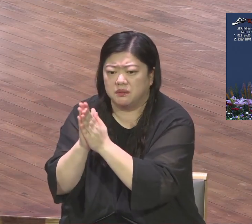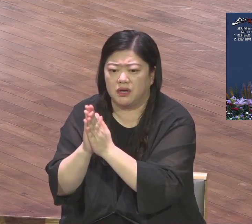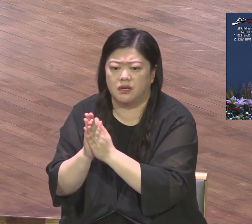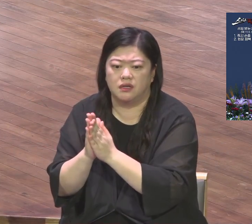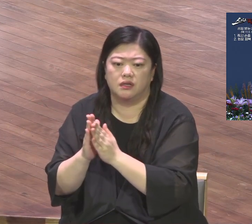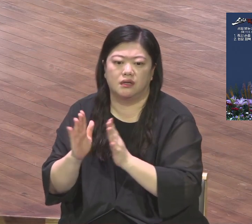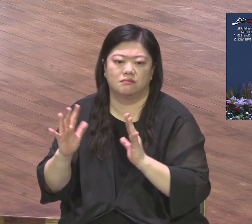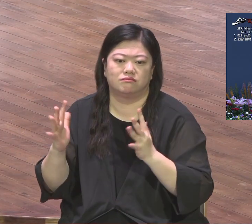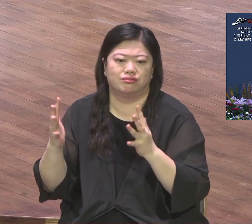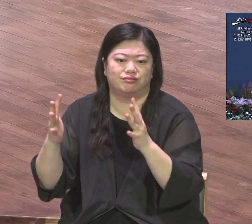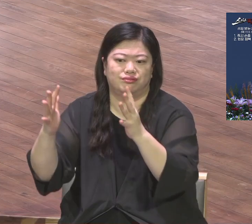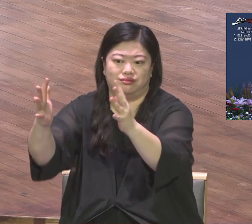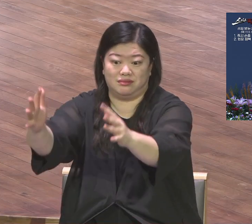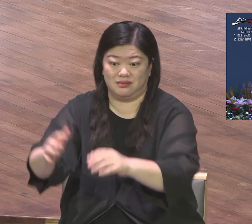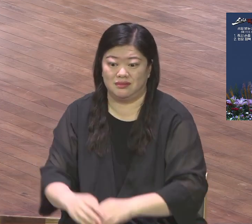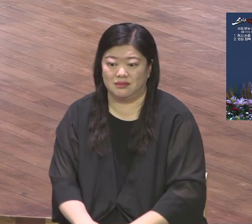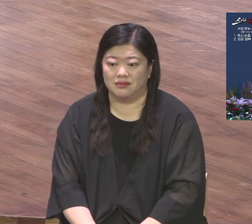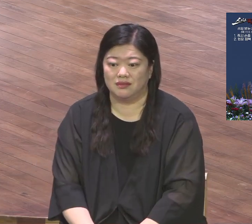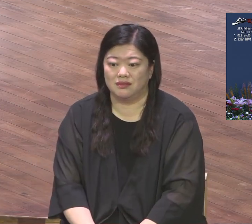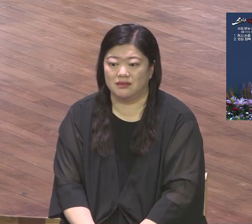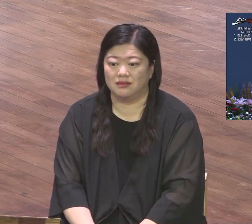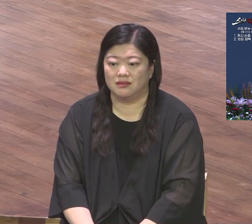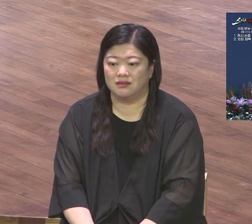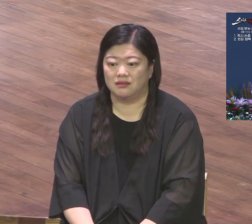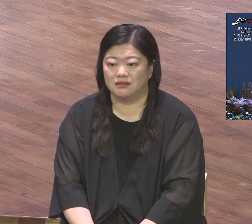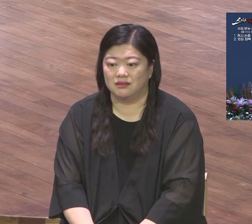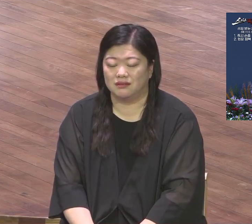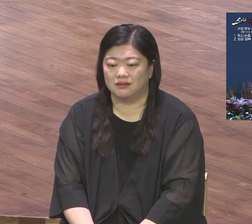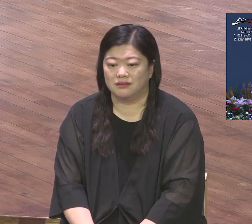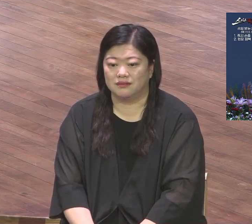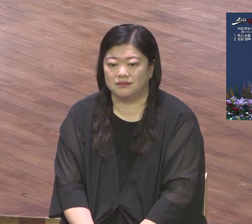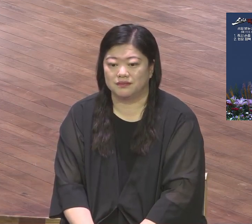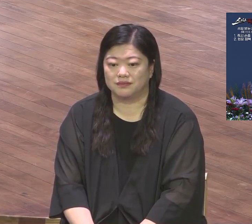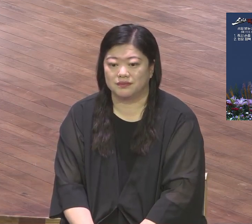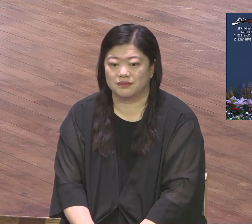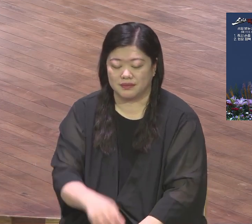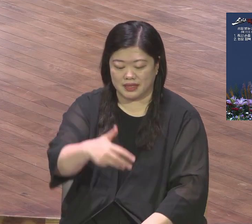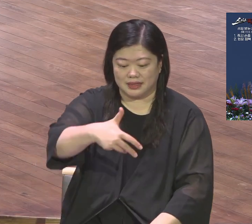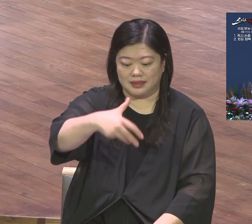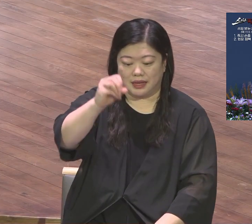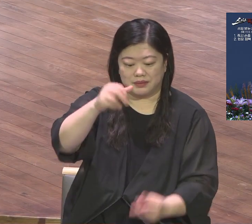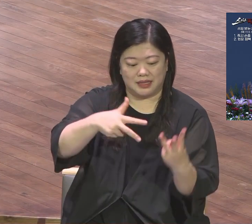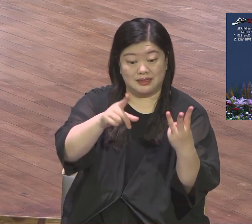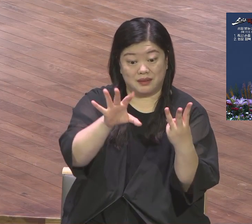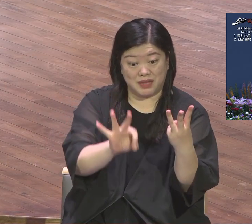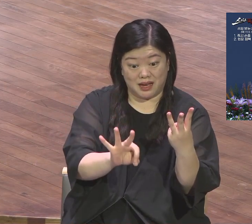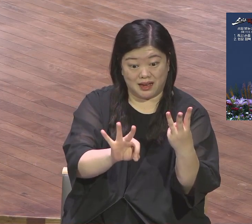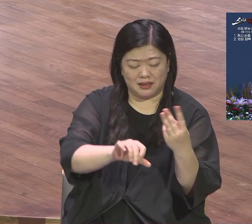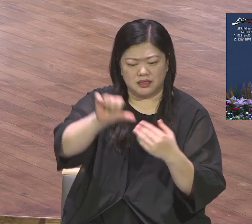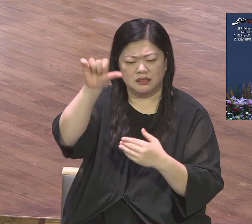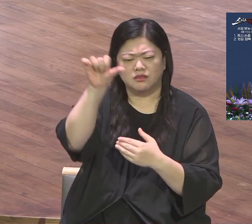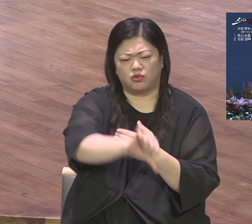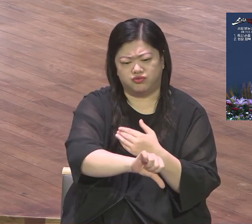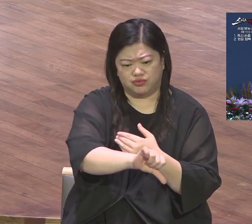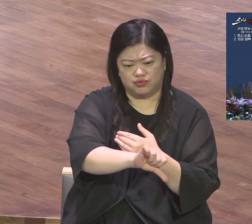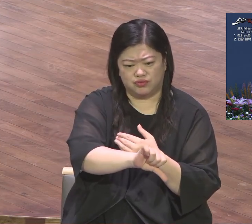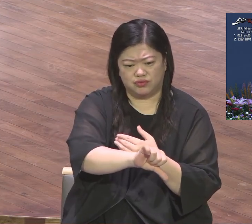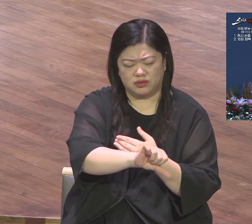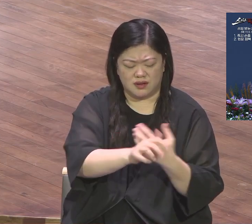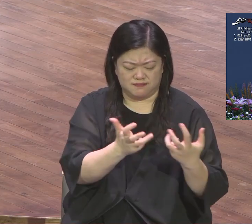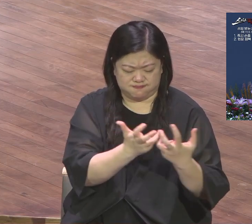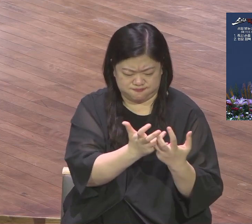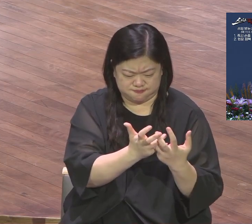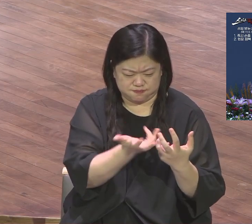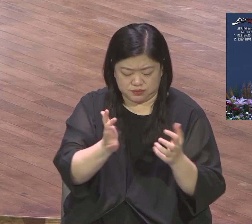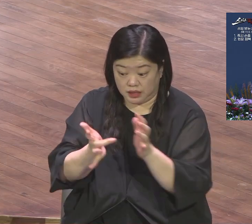자 우리 인생의 근본 문제를 해결하실 분 장제 3장행 저주에서 우리를 영적으로 해방시켜 주실